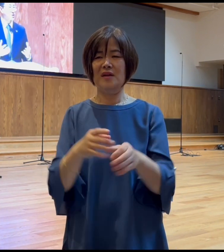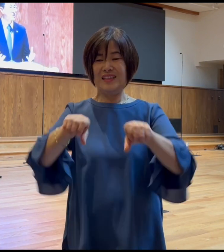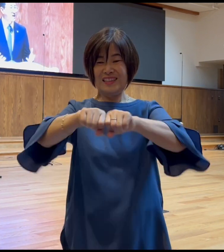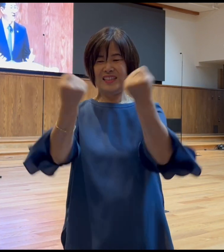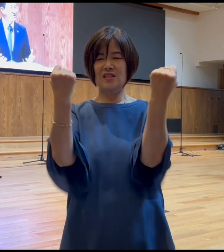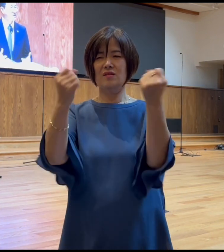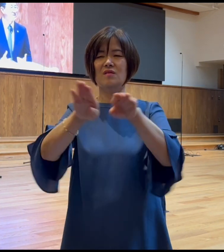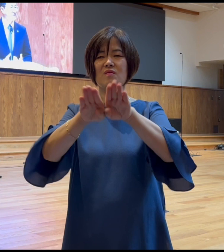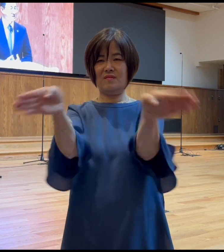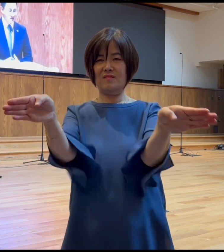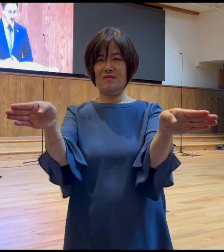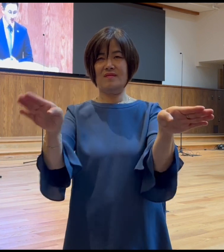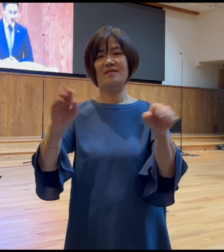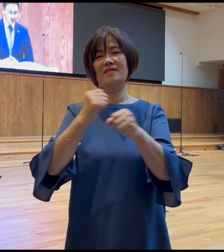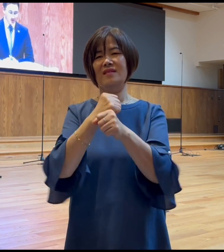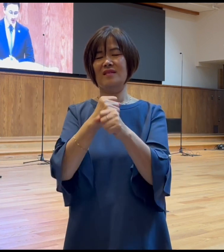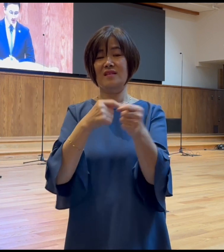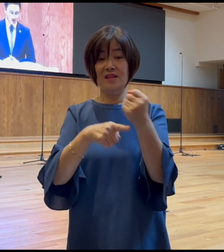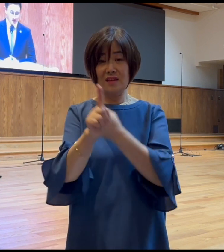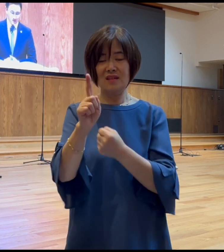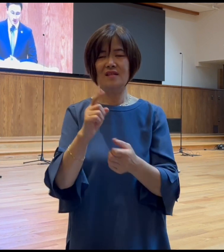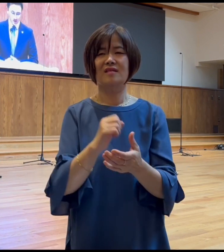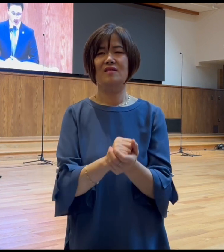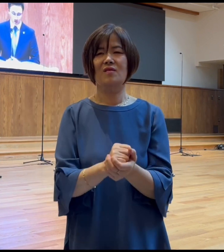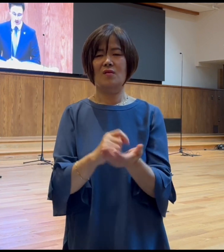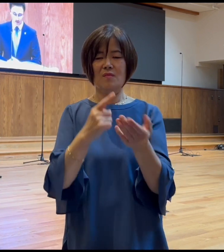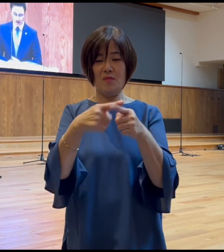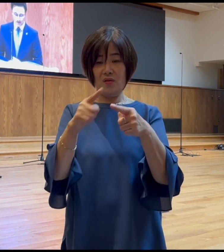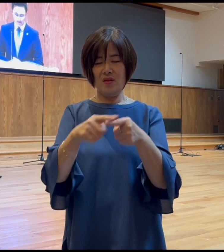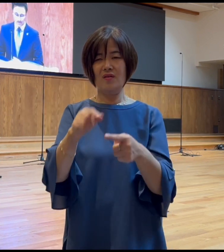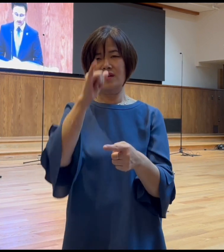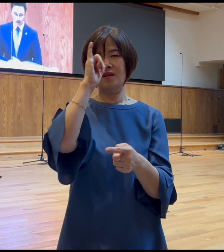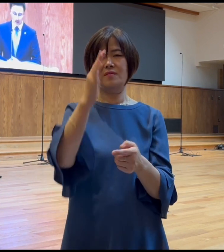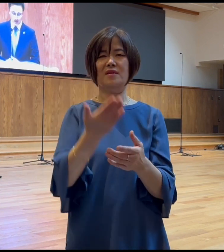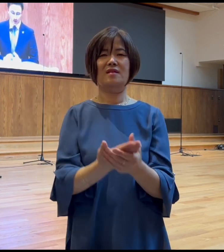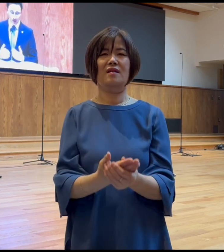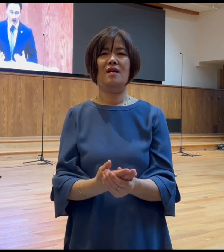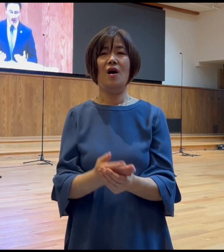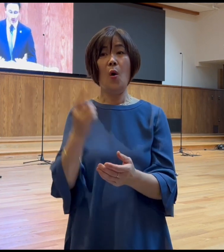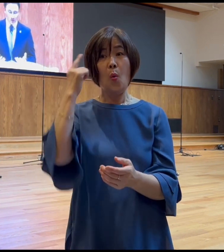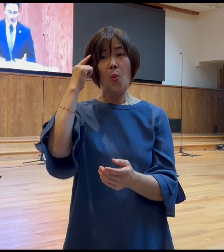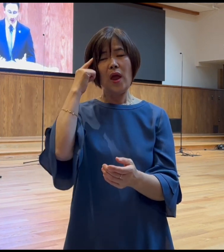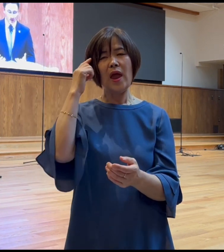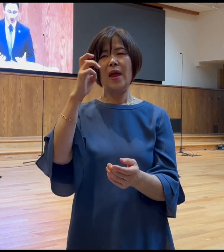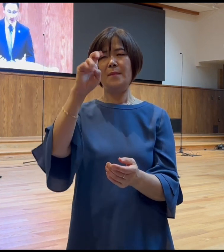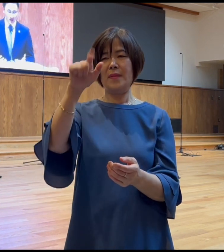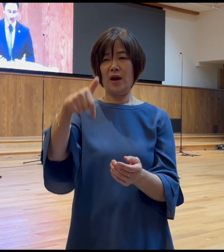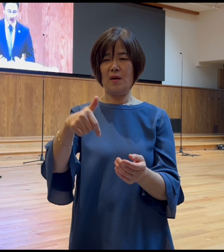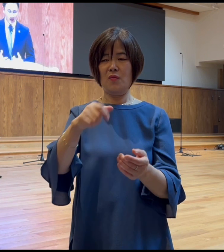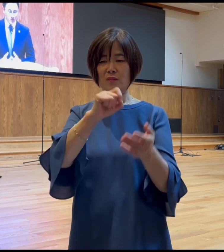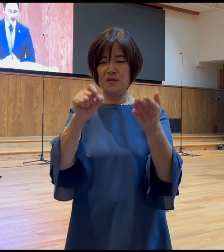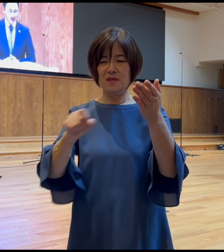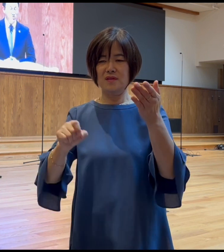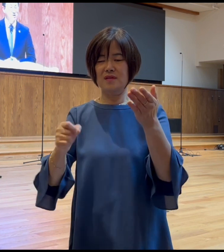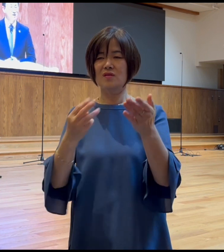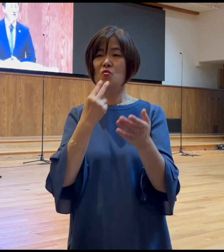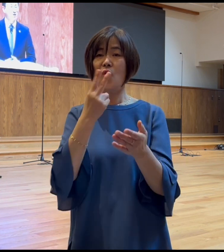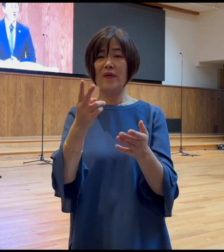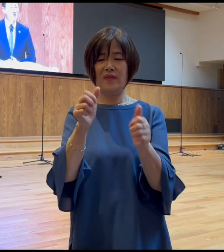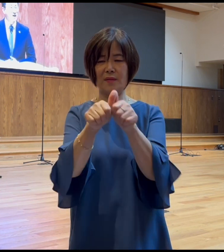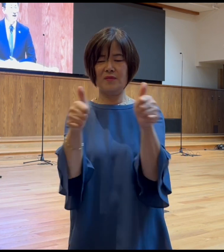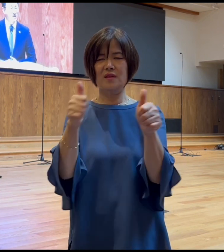찢어서 열었다라고 하는 뜻으로 번역하고 있습니다. 왜 마가복음의 저자 마가 요한은